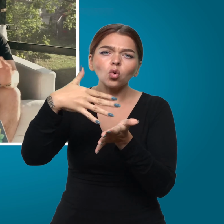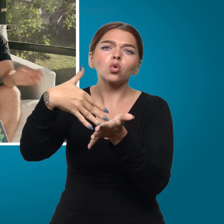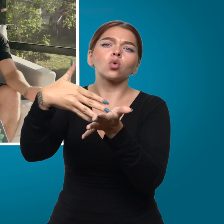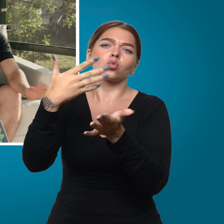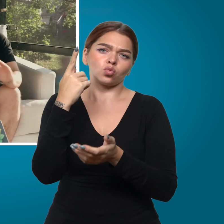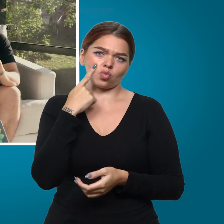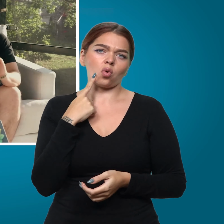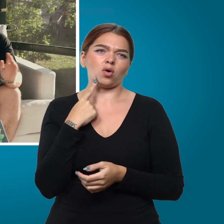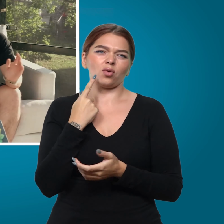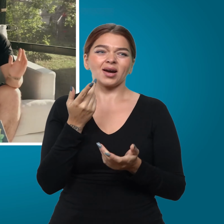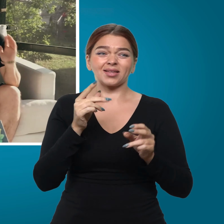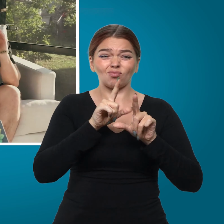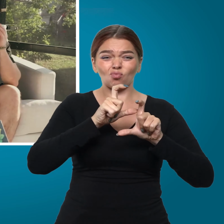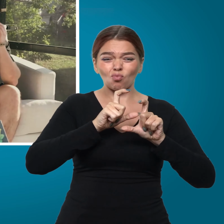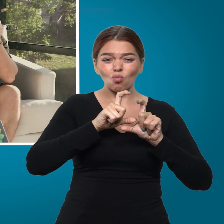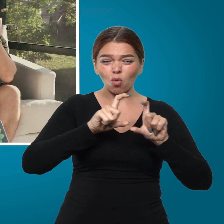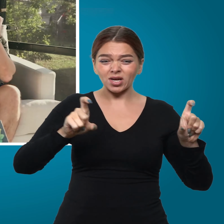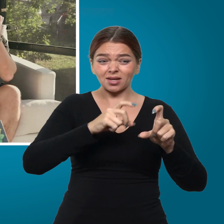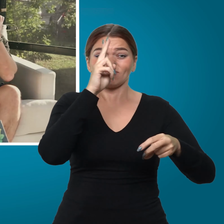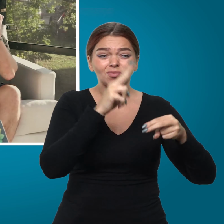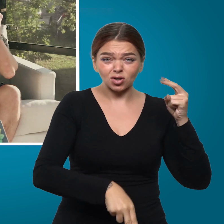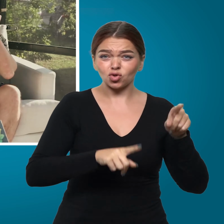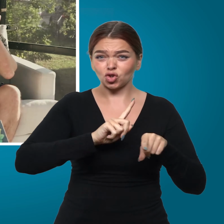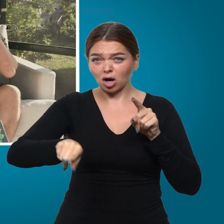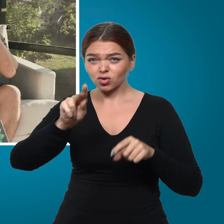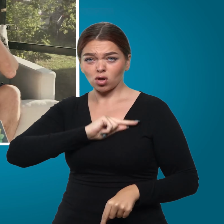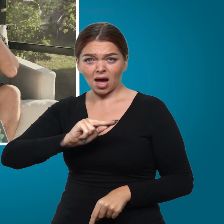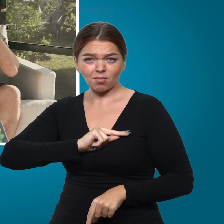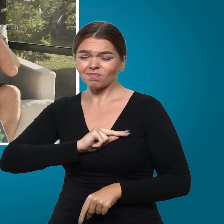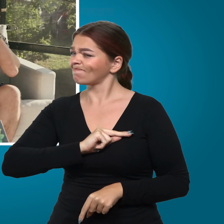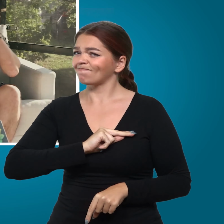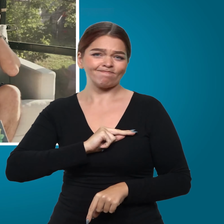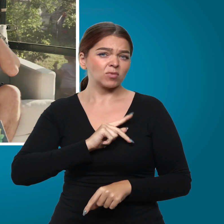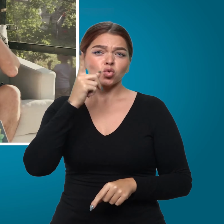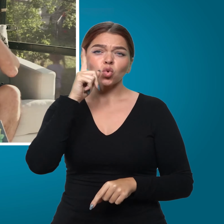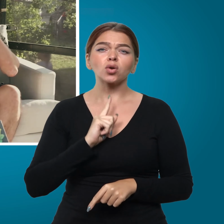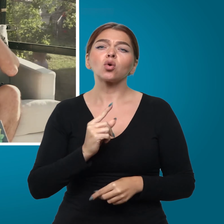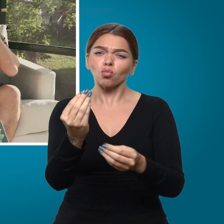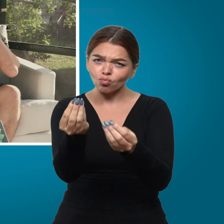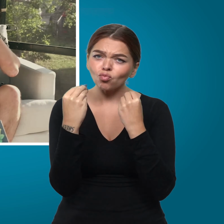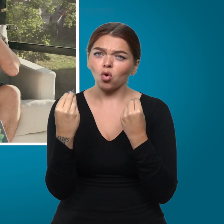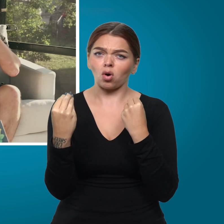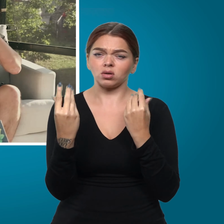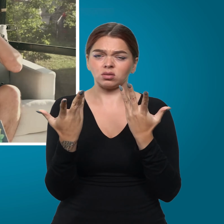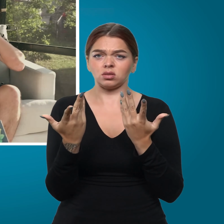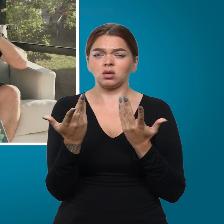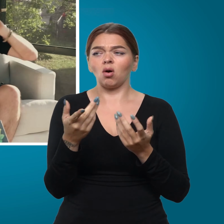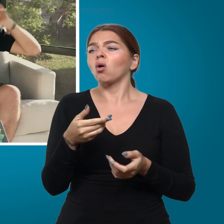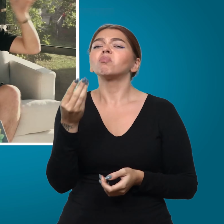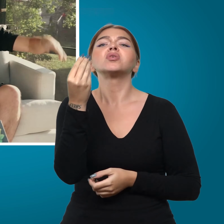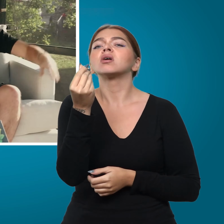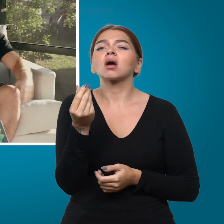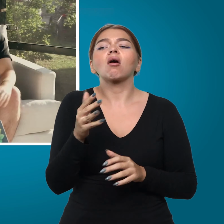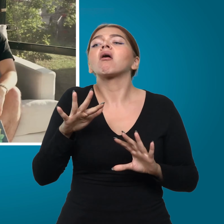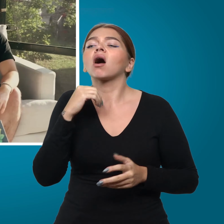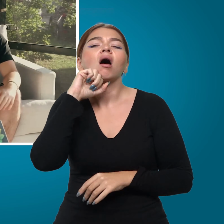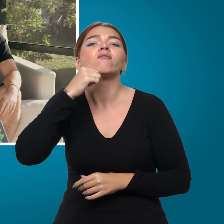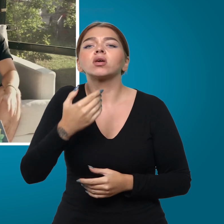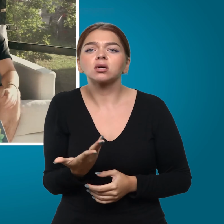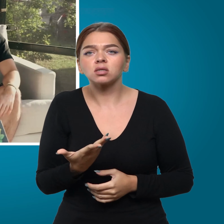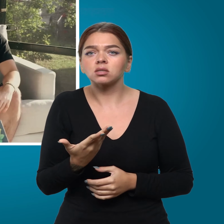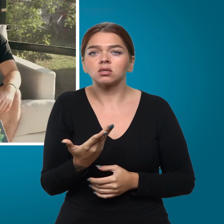noriu studijuoti, aš nenoriu po mokyklos iš karto į kaldų papkių, ką dabar kartais jau giržiu iš jaunimo, kad kokios ten tos studijos, eisiu kaldų papkius,